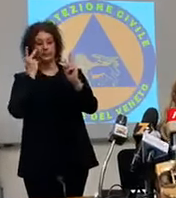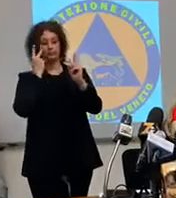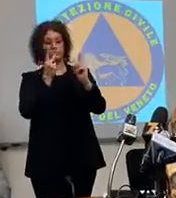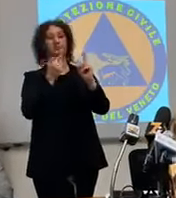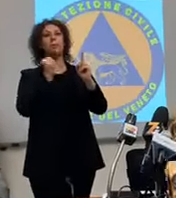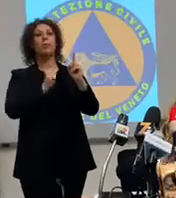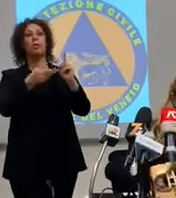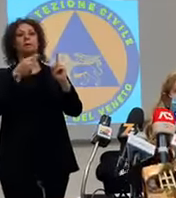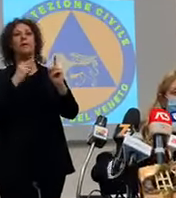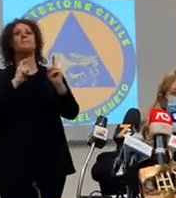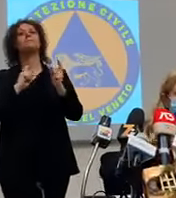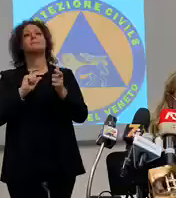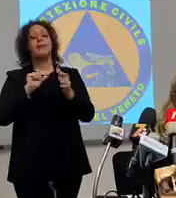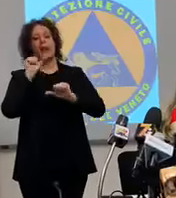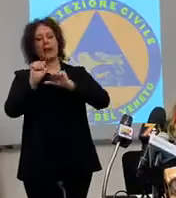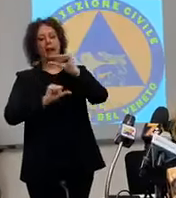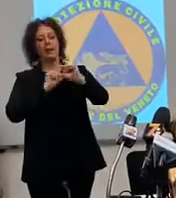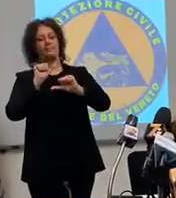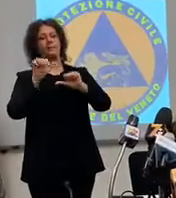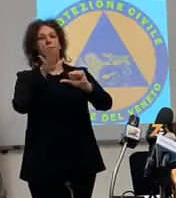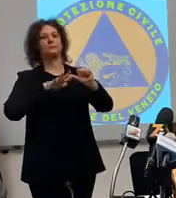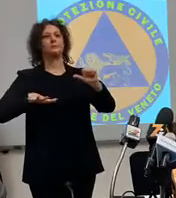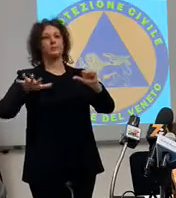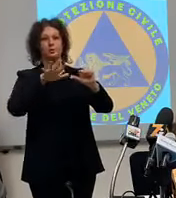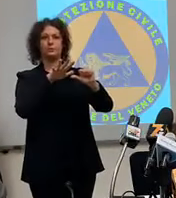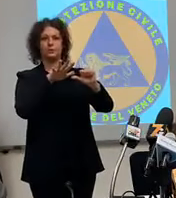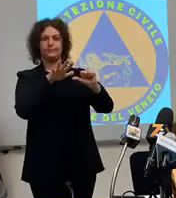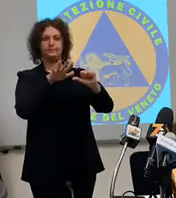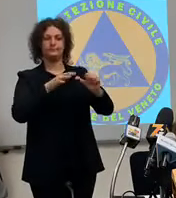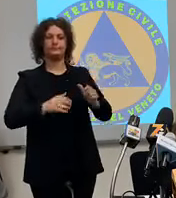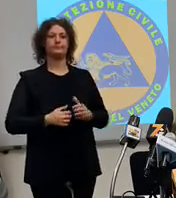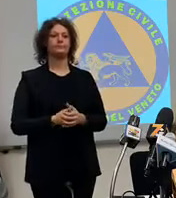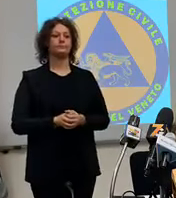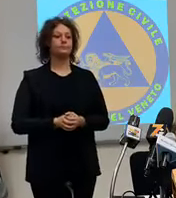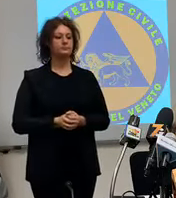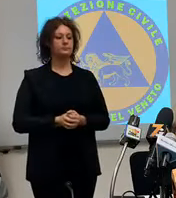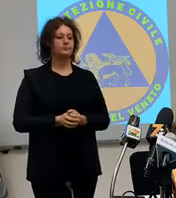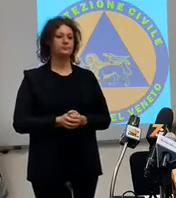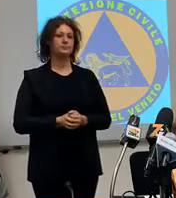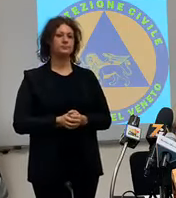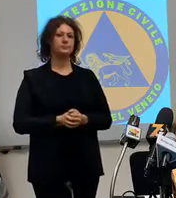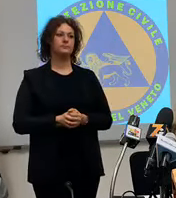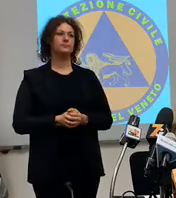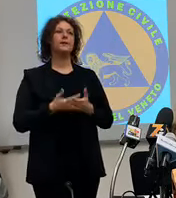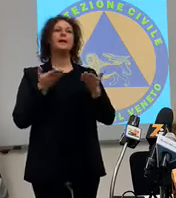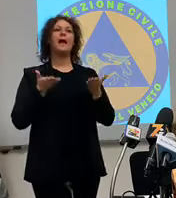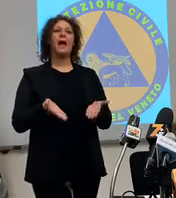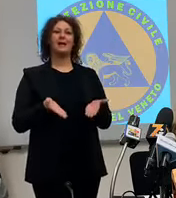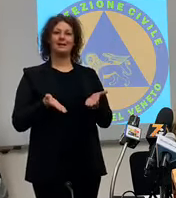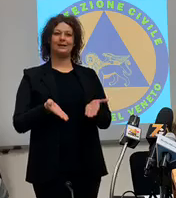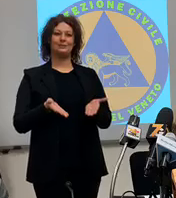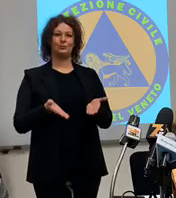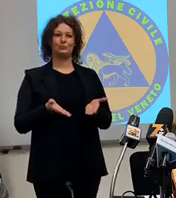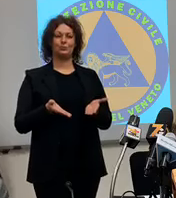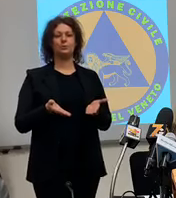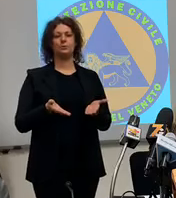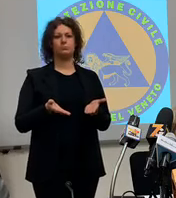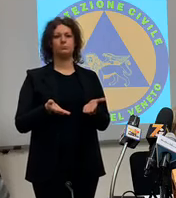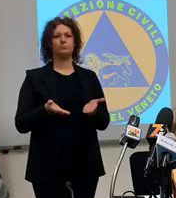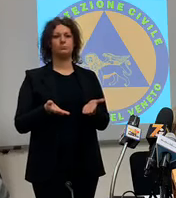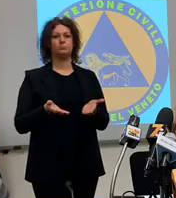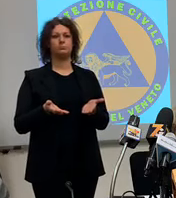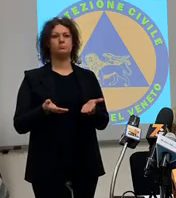rischio peggiore rispetto a quello che abbiamo Allora adesso stiamo osservando negli ultimi giorni diciamo nelle